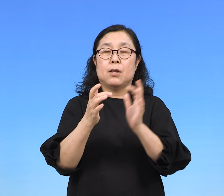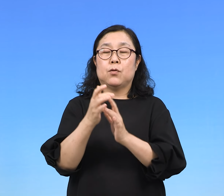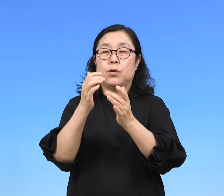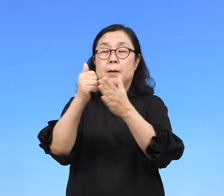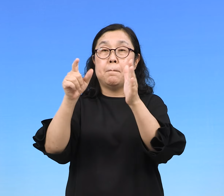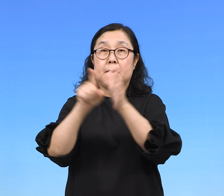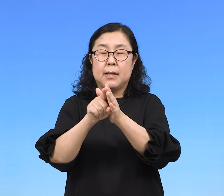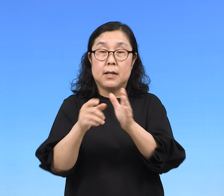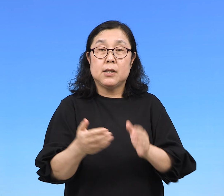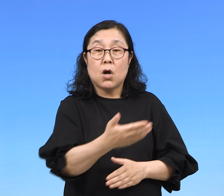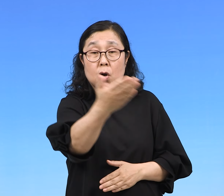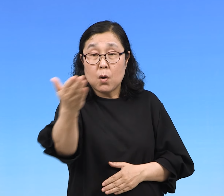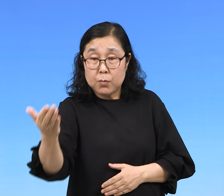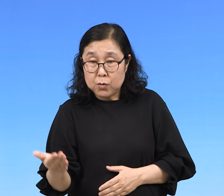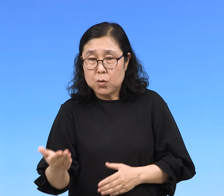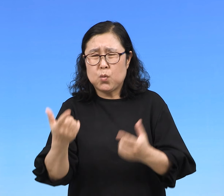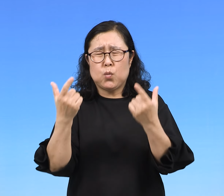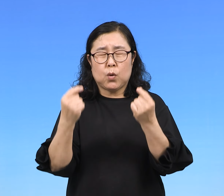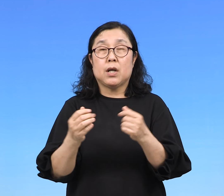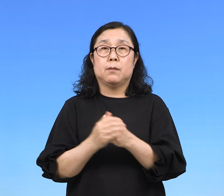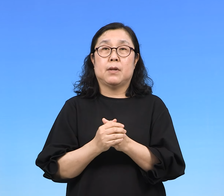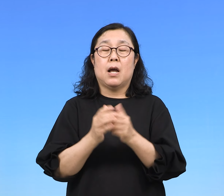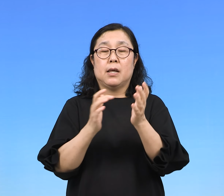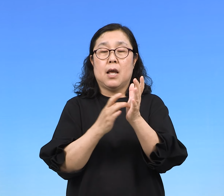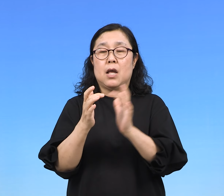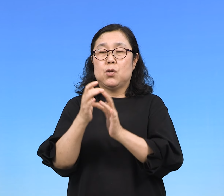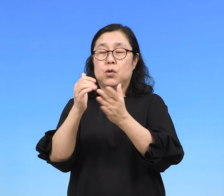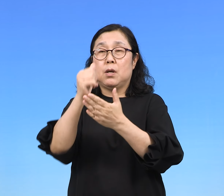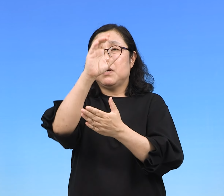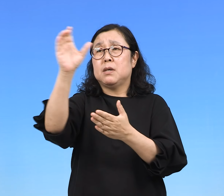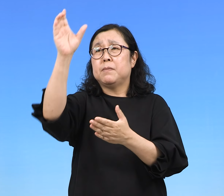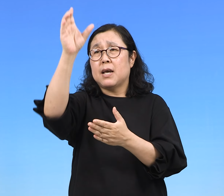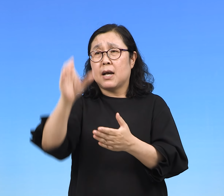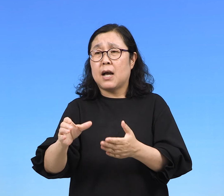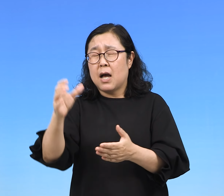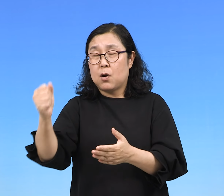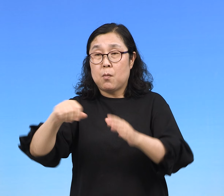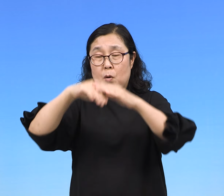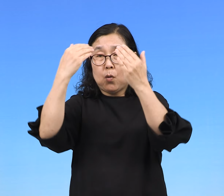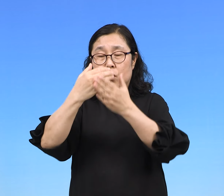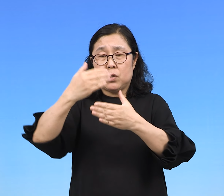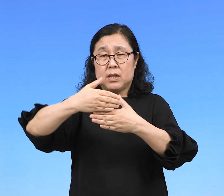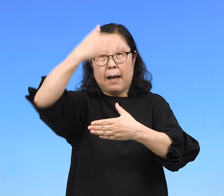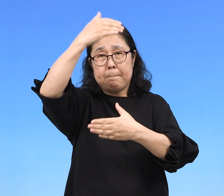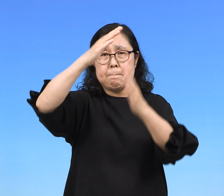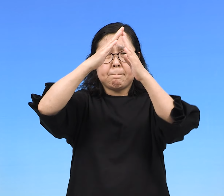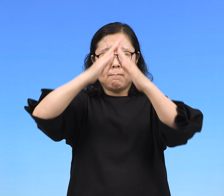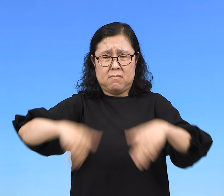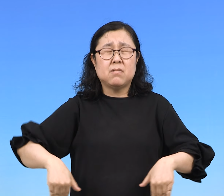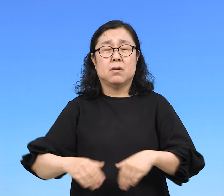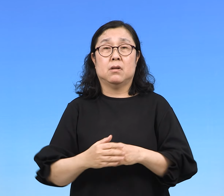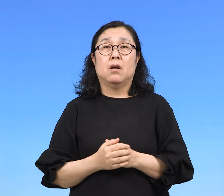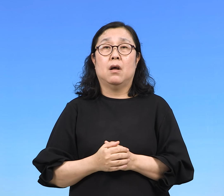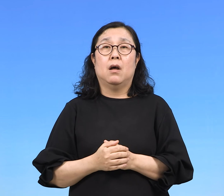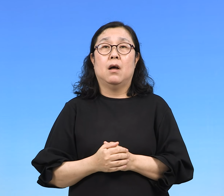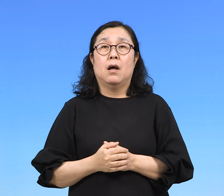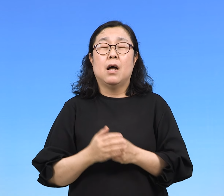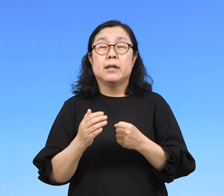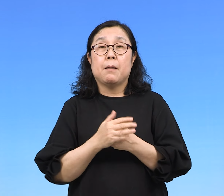예수 믿는 여러분들만큼이라도 여러분, 예수 그리스도가 십자가로 모든 담을 다 허물어 주셨기